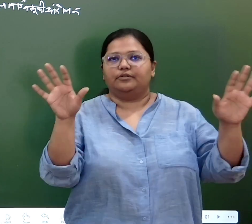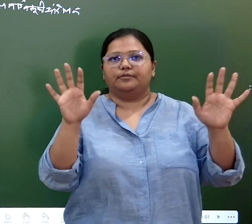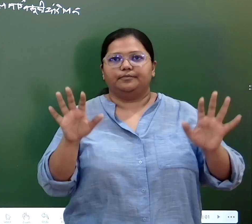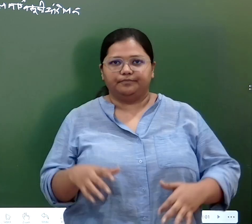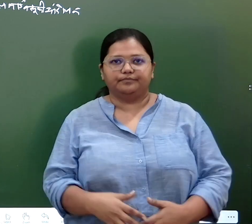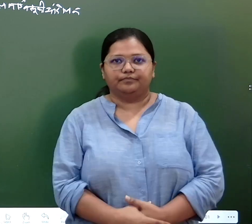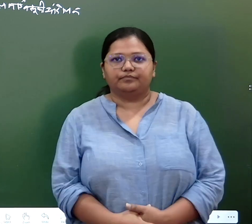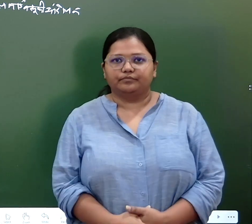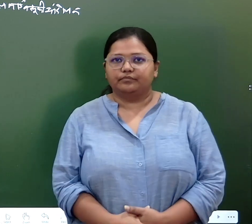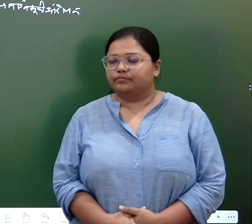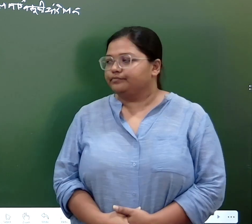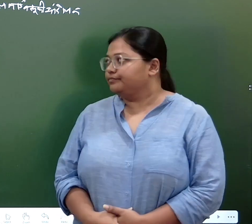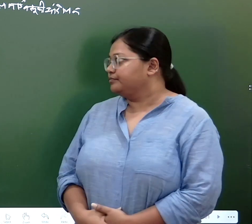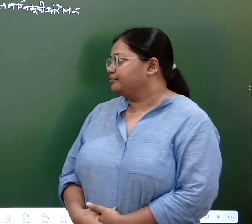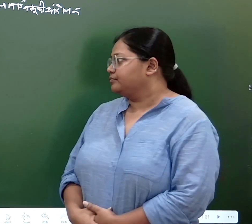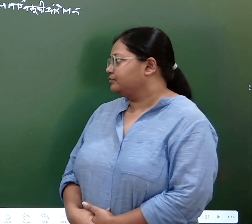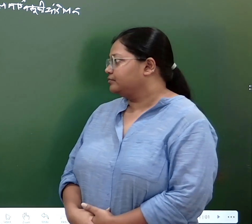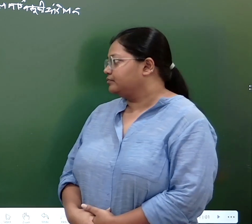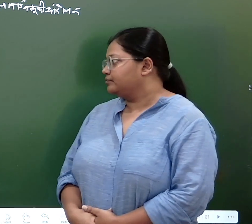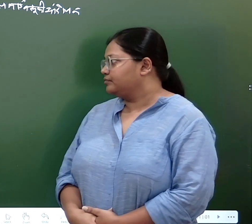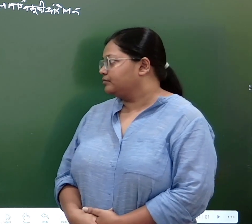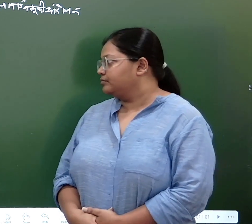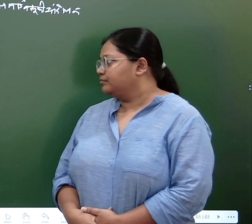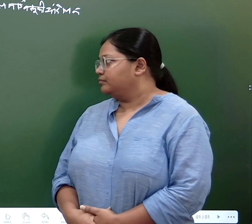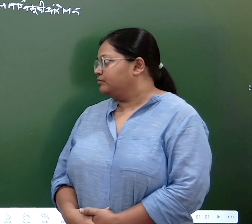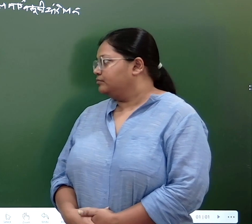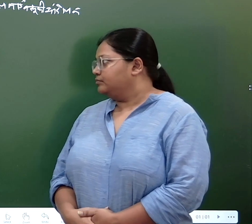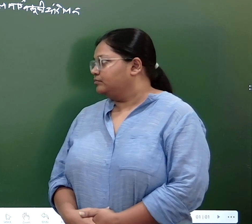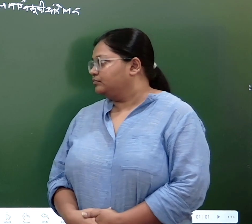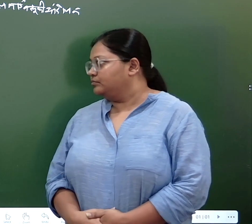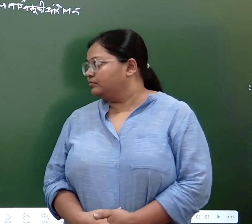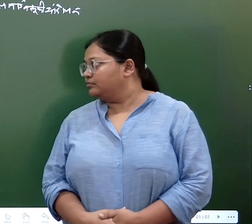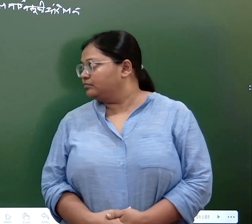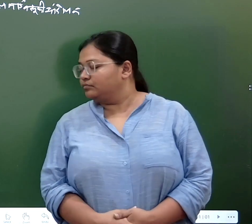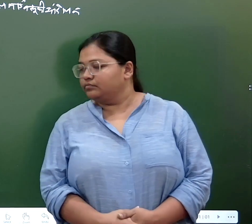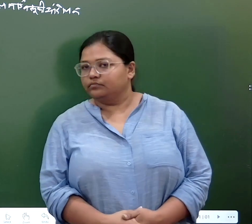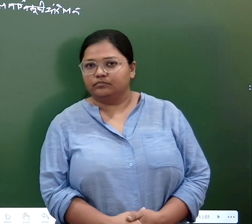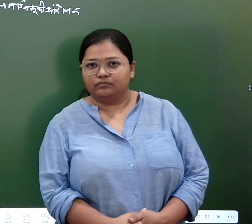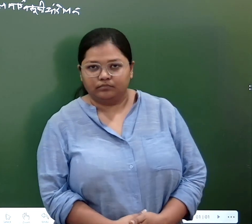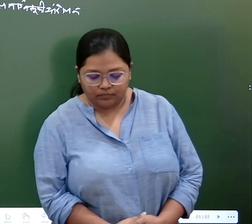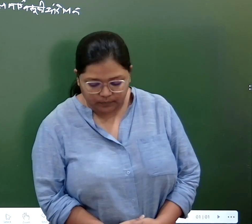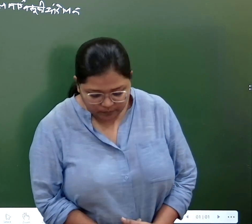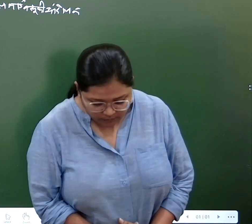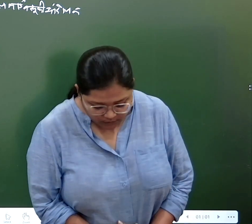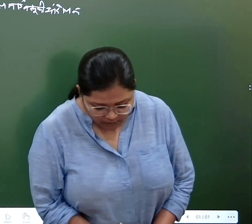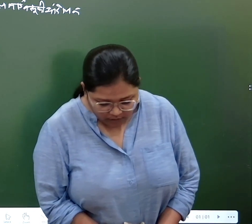सा चरण था? ये धार्मिक आंदोलन था। मतलब क्या कि इसमें